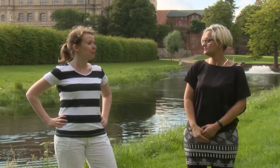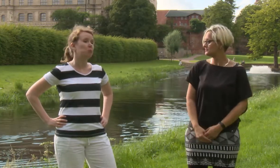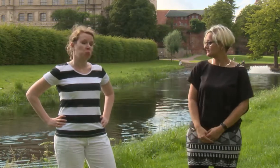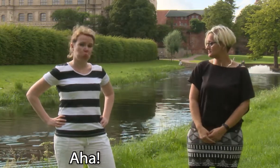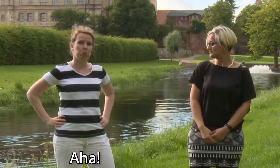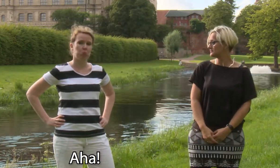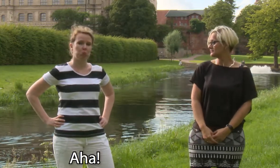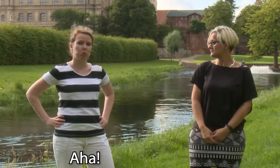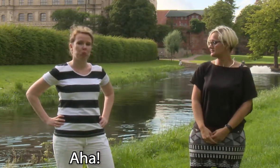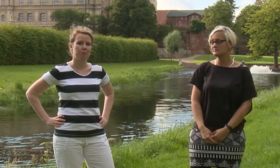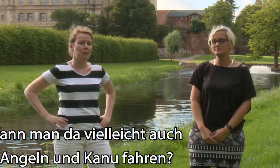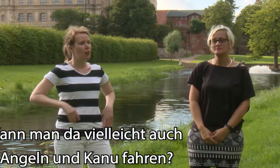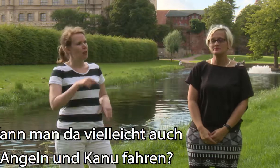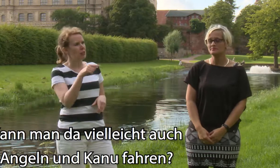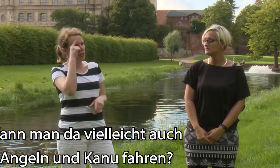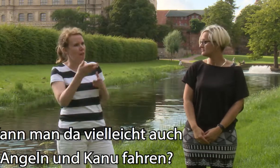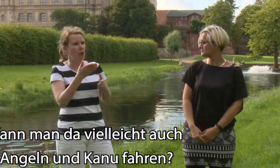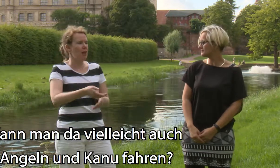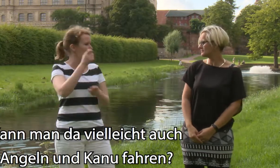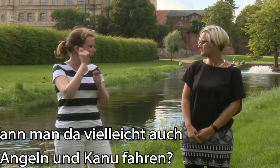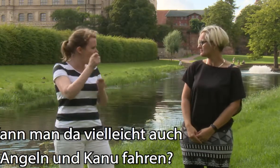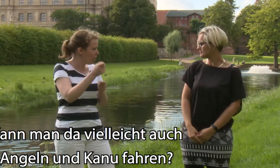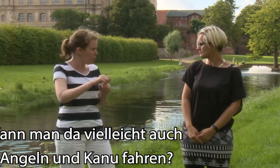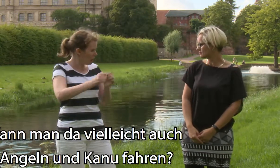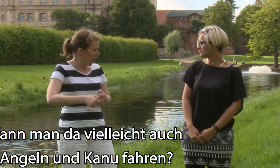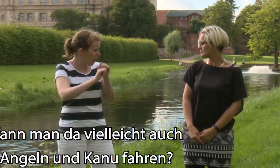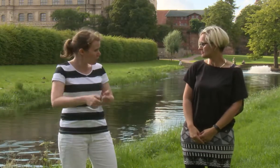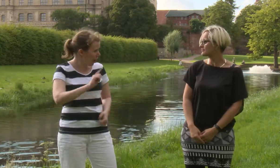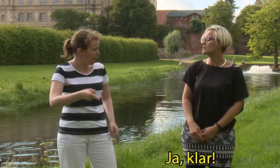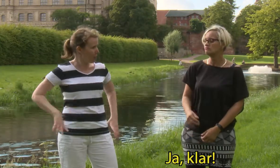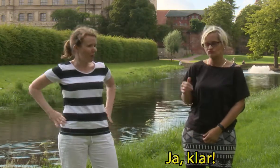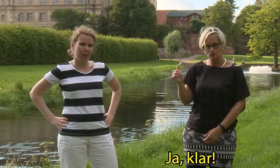Aha. Kann man da vielleicht auch angeln und Kanu fahren? Ja klar.